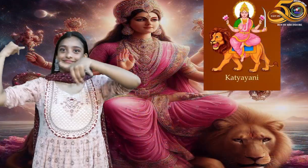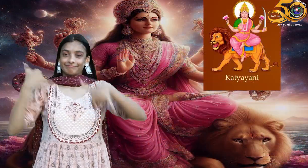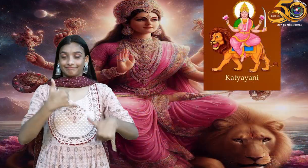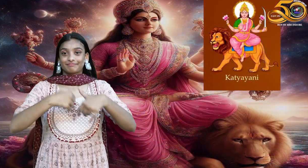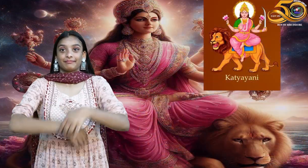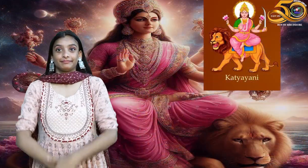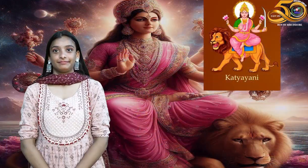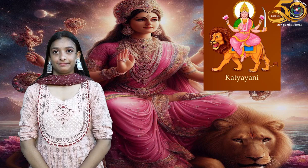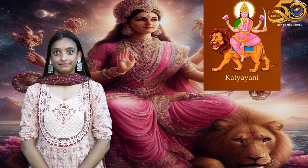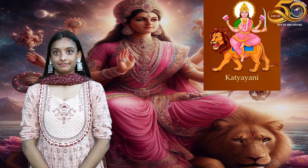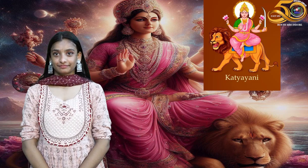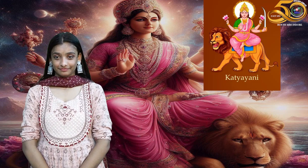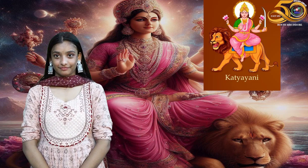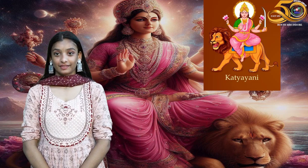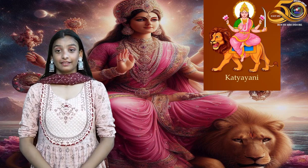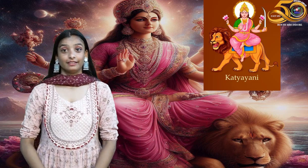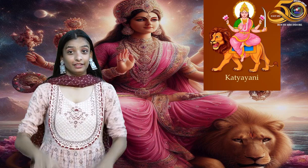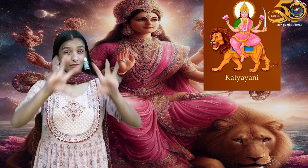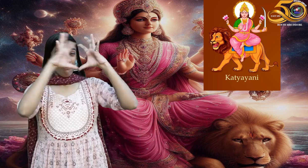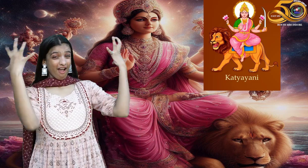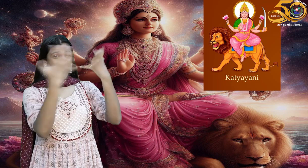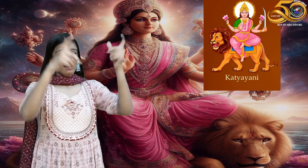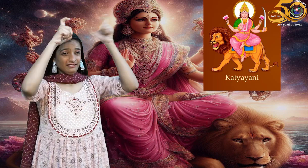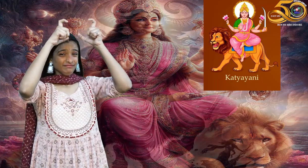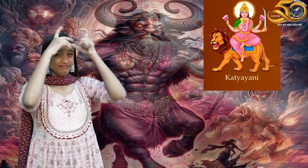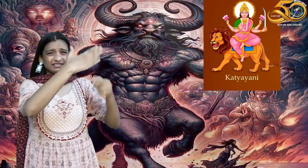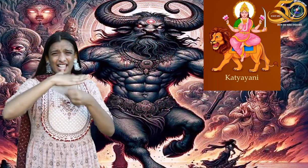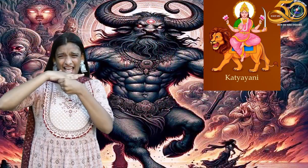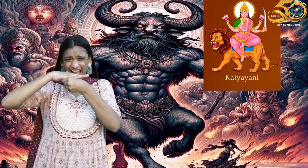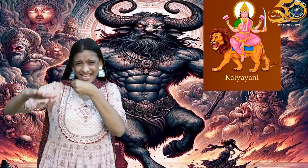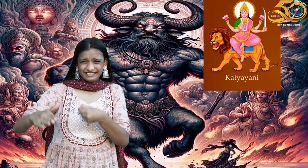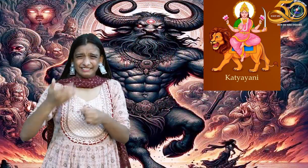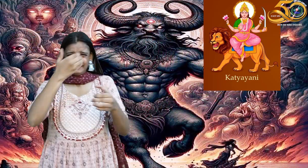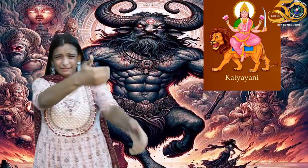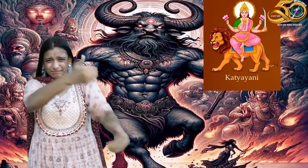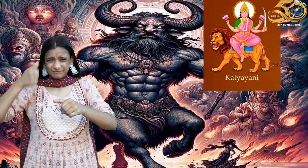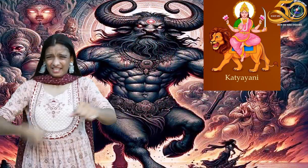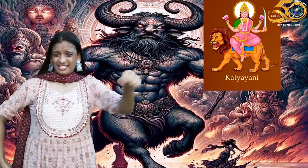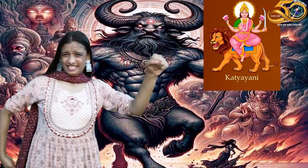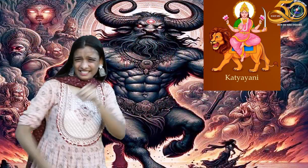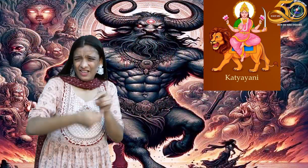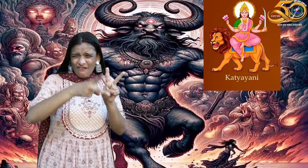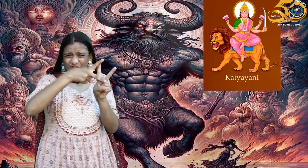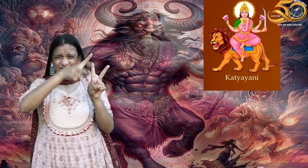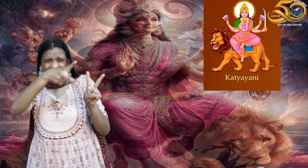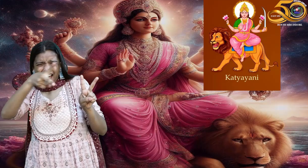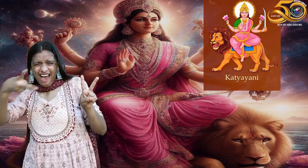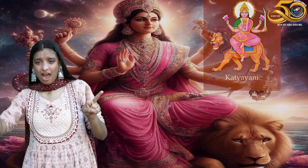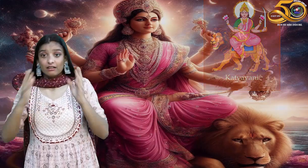नौरात्री का छटा दिन मा कात्याईनी को समर्पित है माईशा सुन ने पुरे ब्रह्मान में हाहाकार मचा रखा था तब